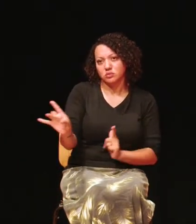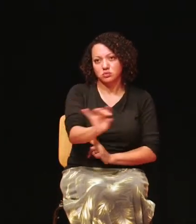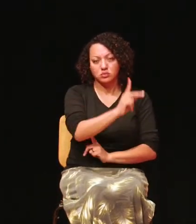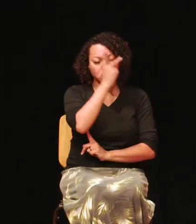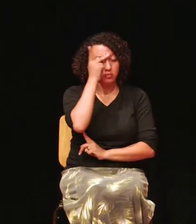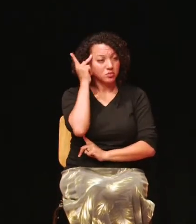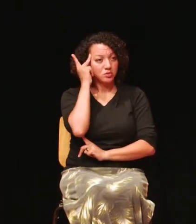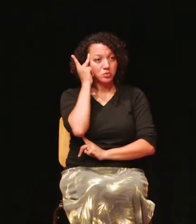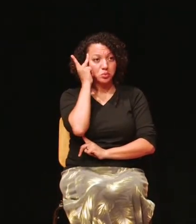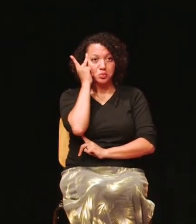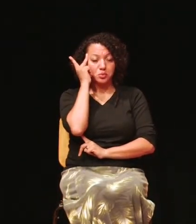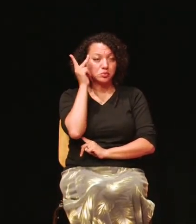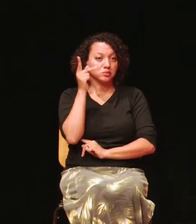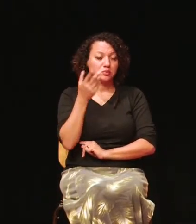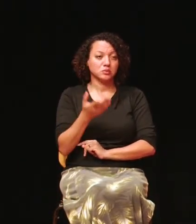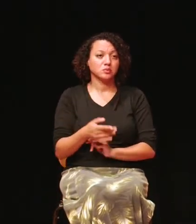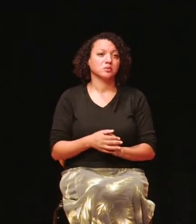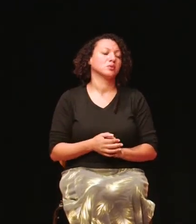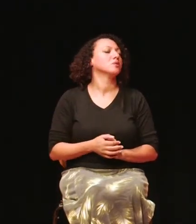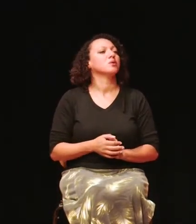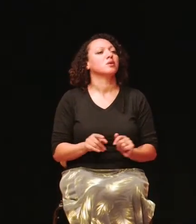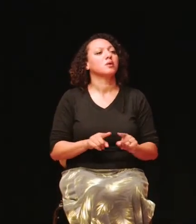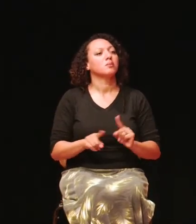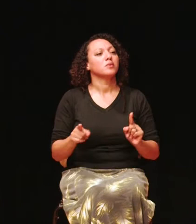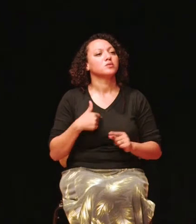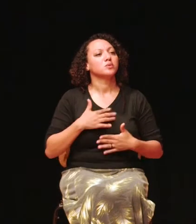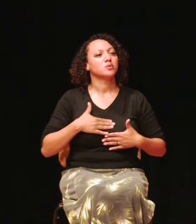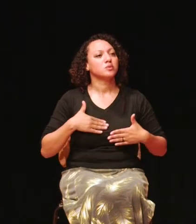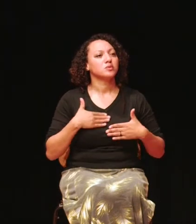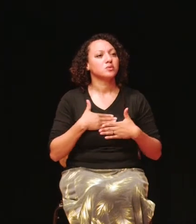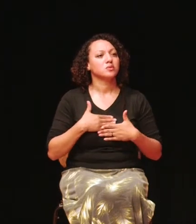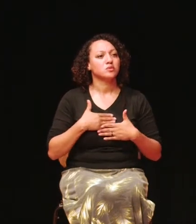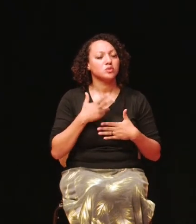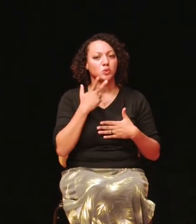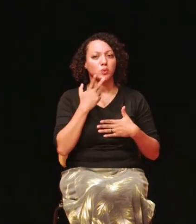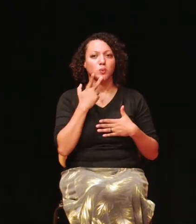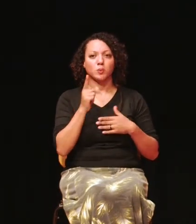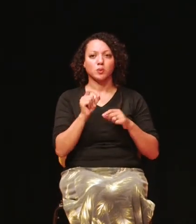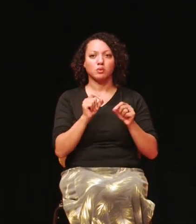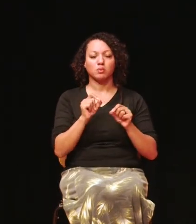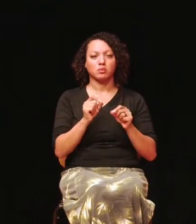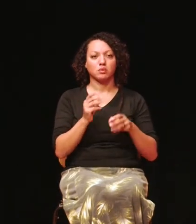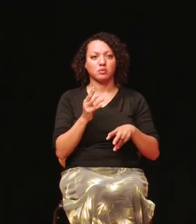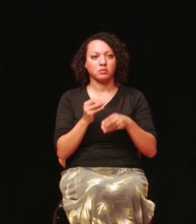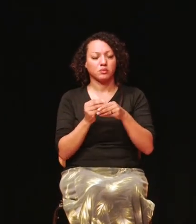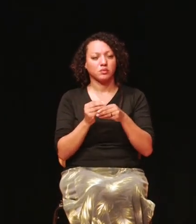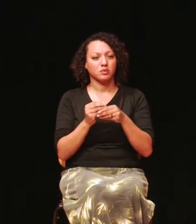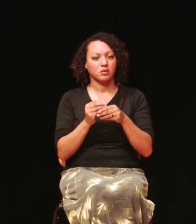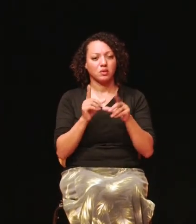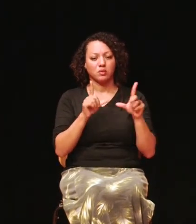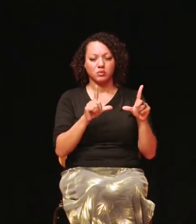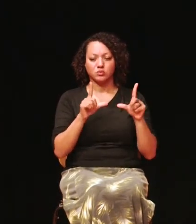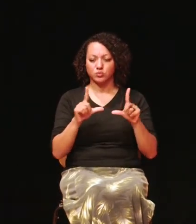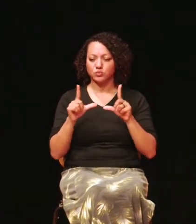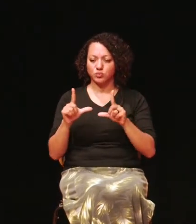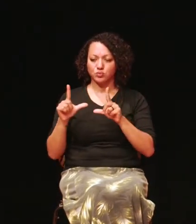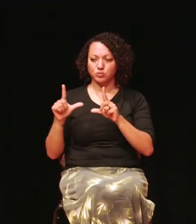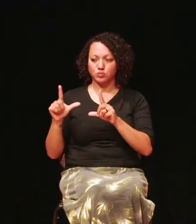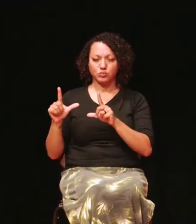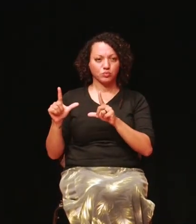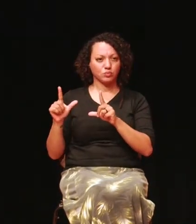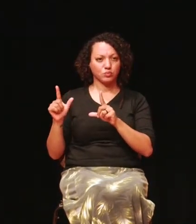e o destino de cada um. No entanto, gostaria de colocar o seguinte, esses quadros, cioè, os quadros não